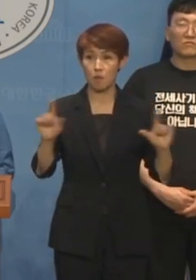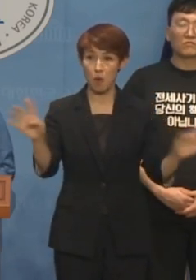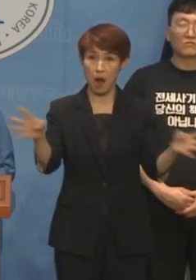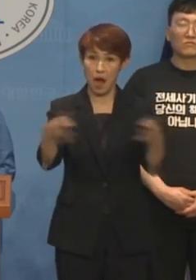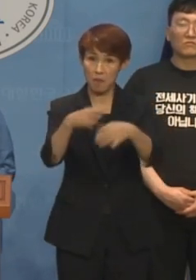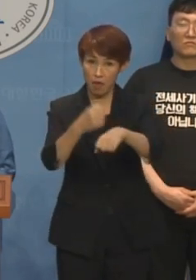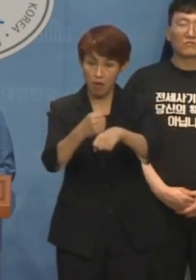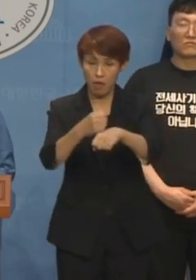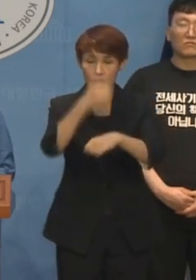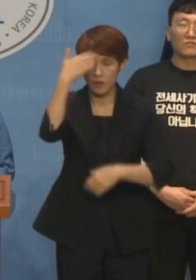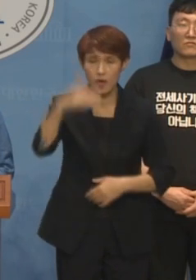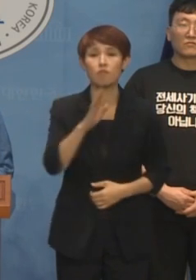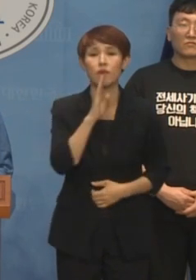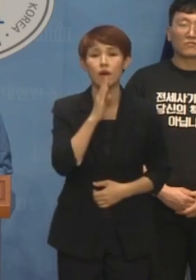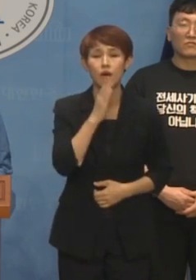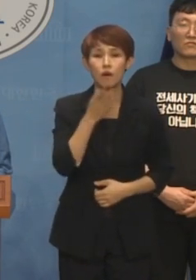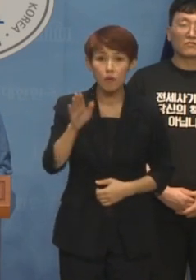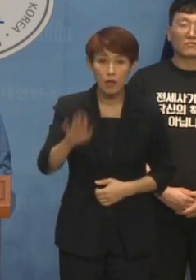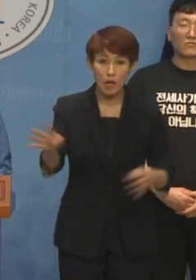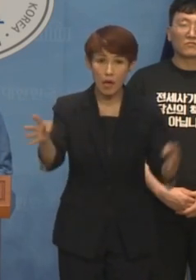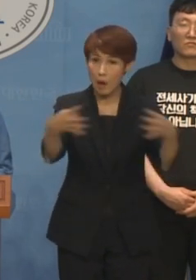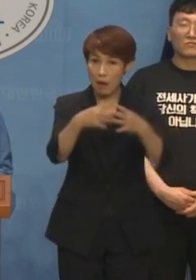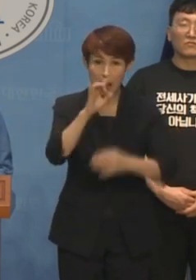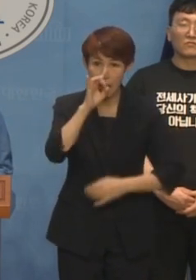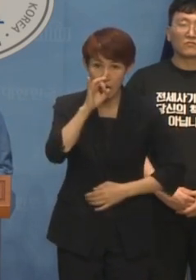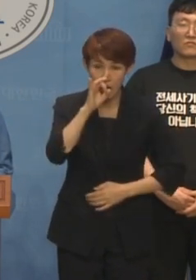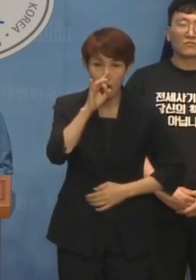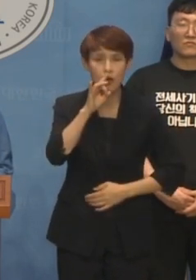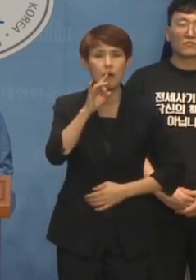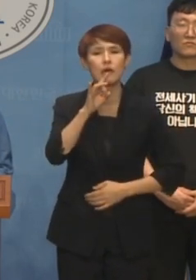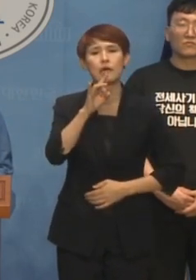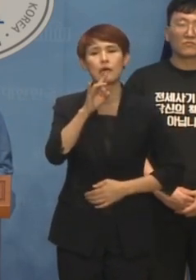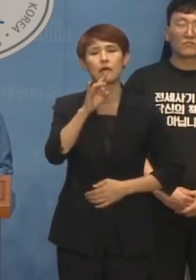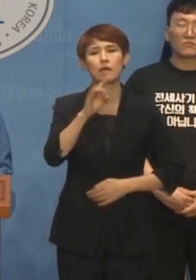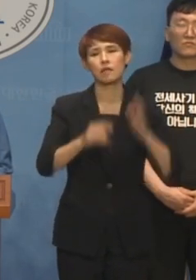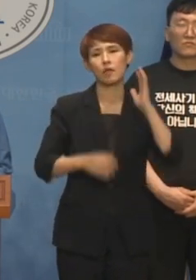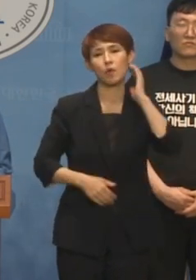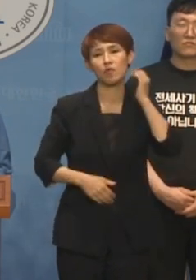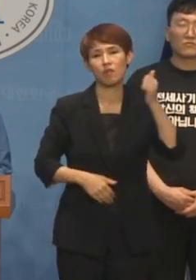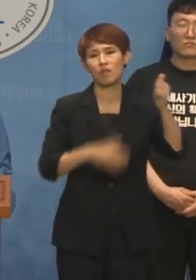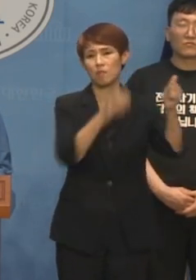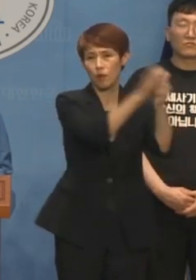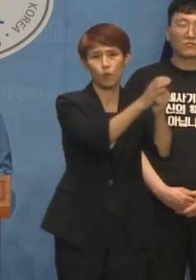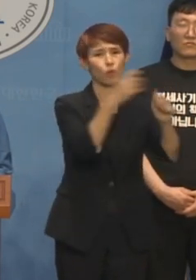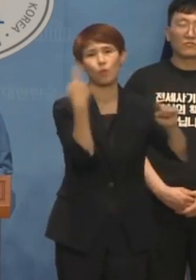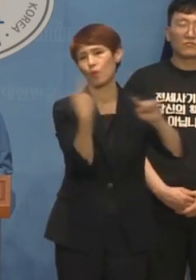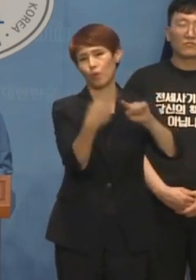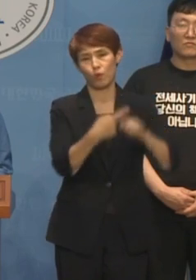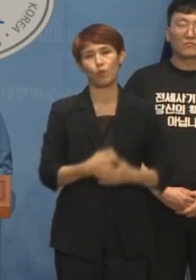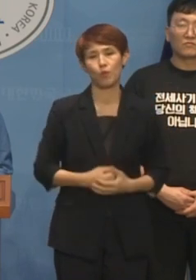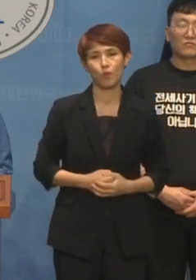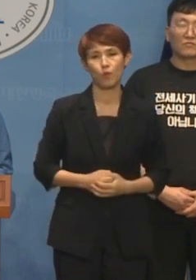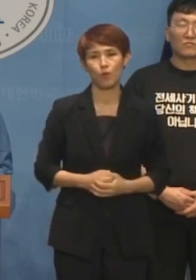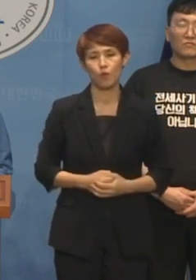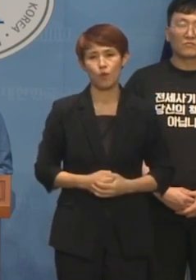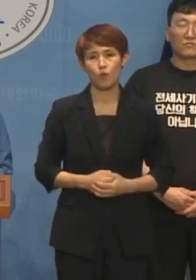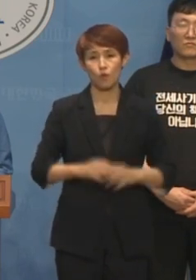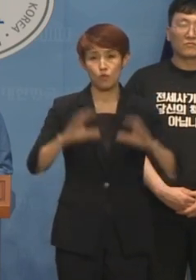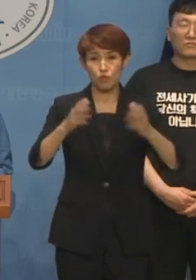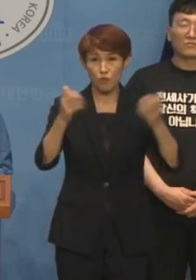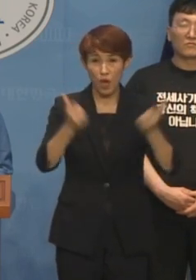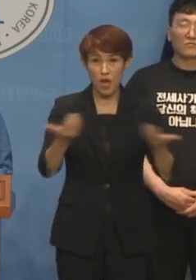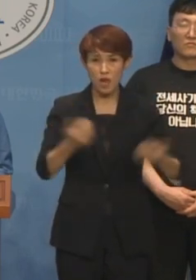된다면 다행이겠습니다만 그렇지 않다면 결국은 그냥 대통령 손에 맡기는 것이나 다름없거든요. 이건 국회의